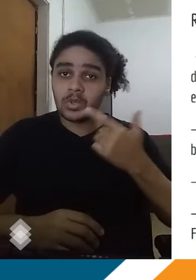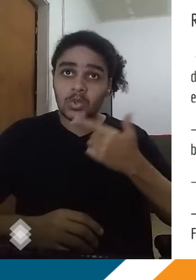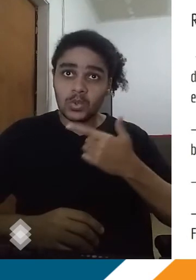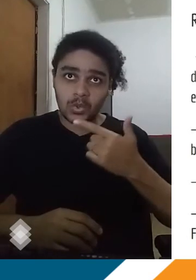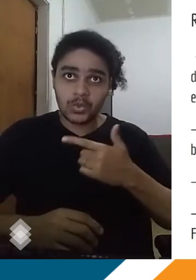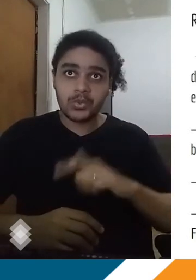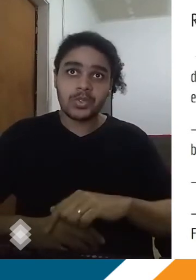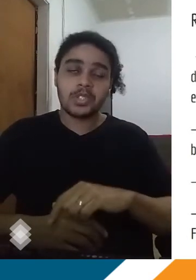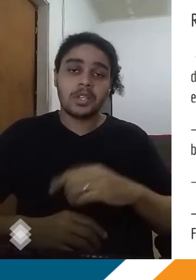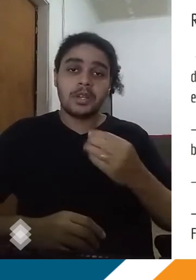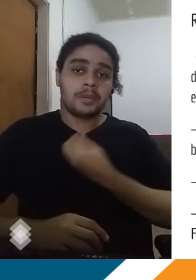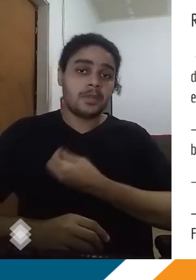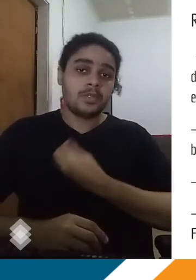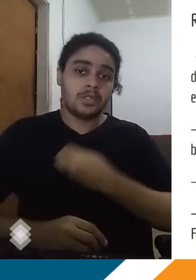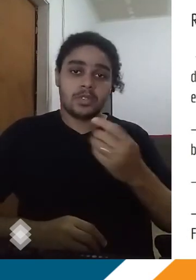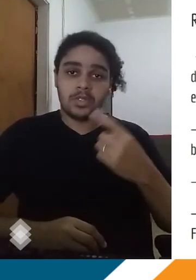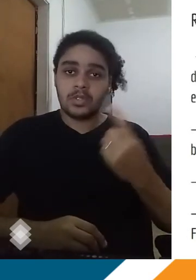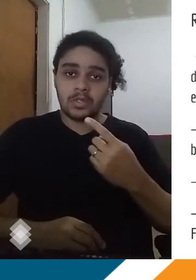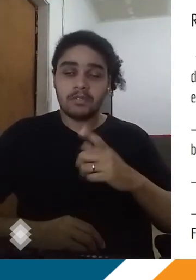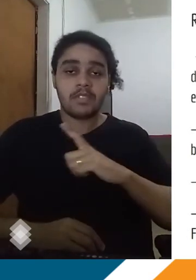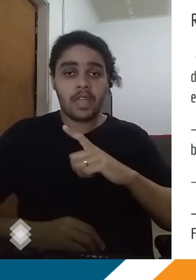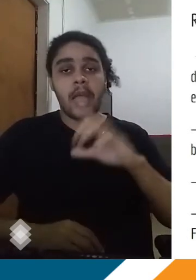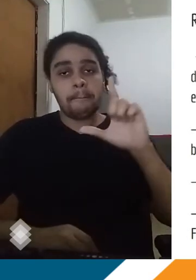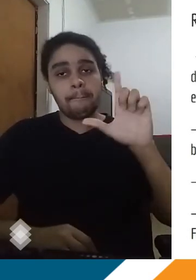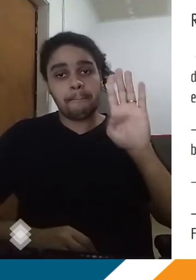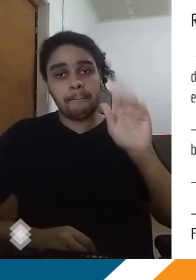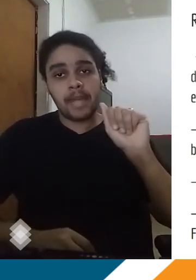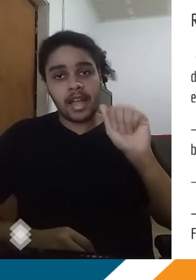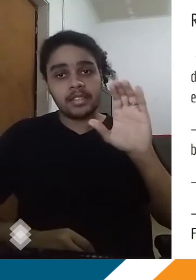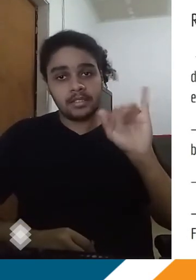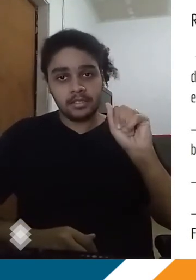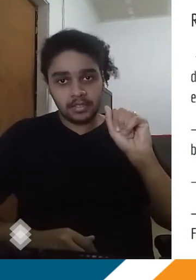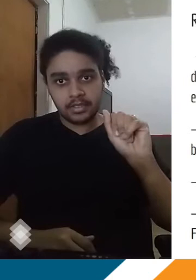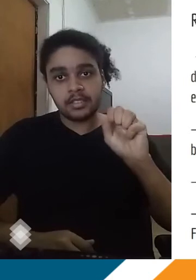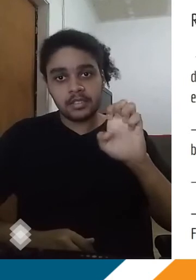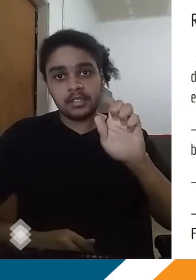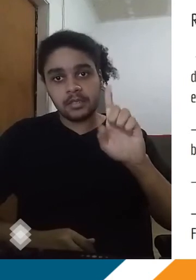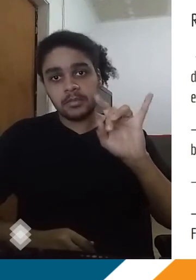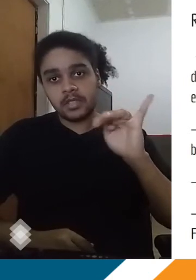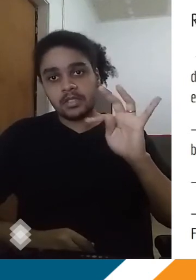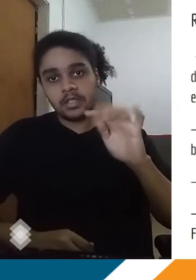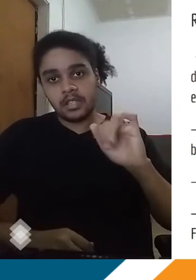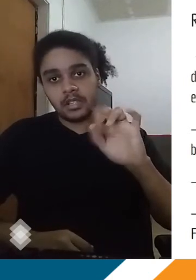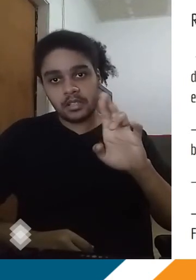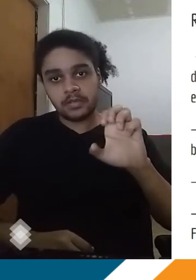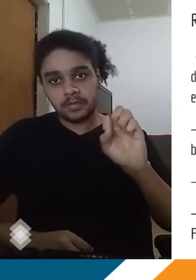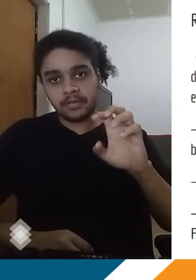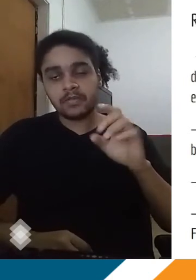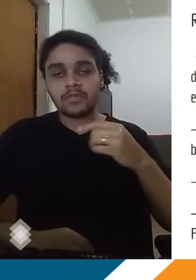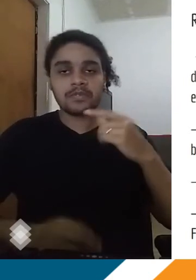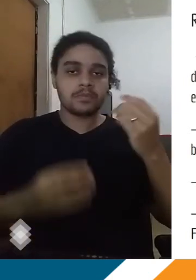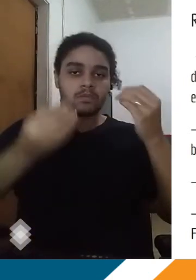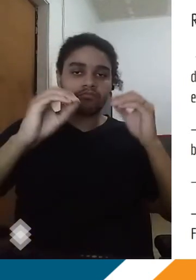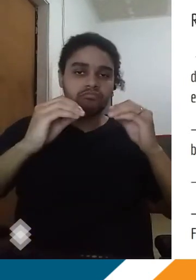Agora a gente vai para a segunda morfoestrutura presente em território nacional, que são as bacias sedimentares. São essas estruturas